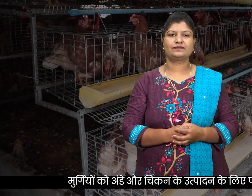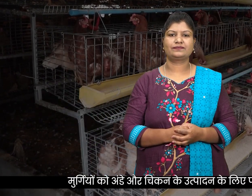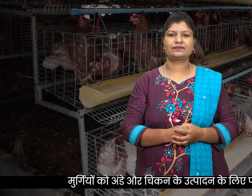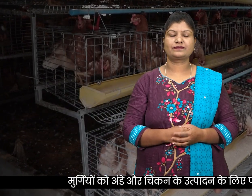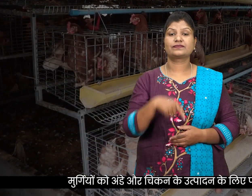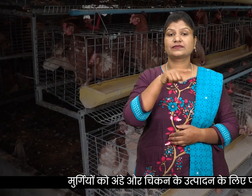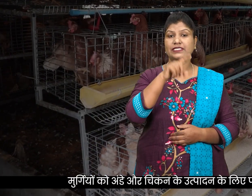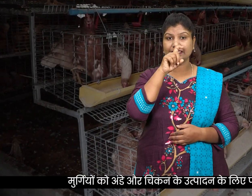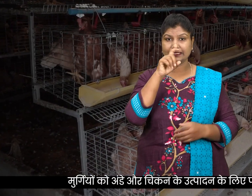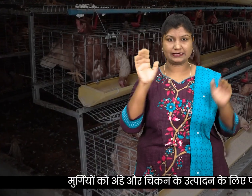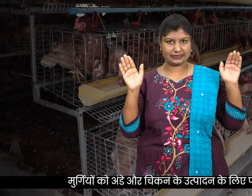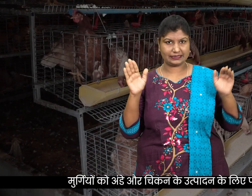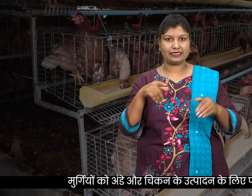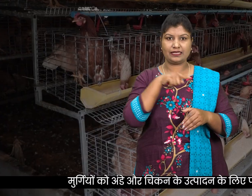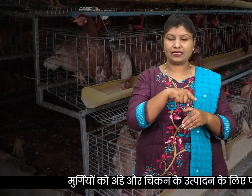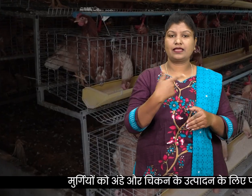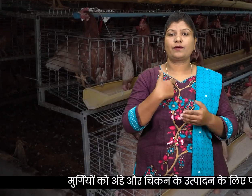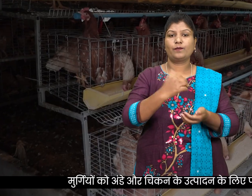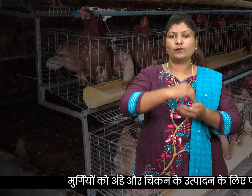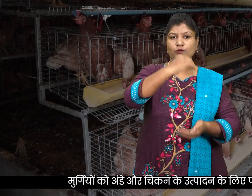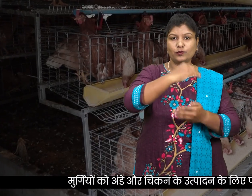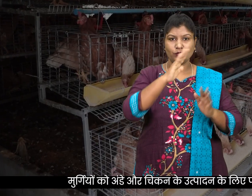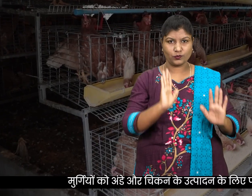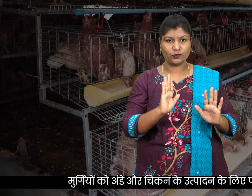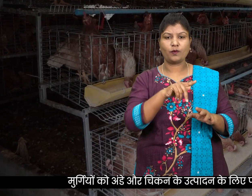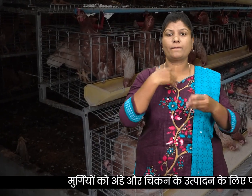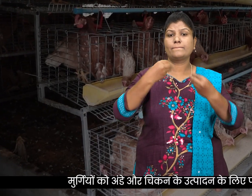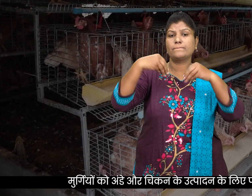मुर्गियों को अंडे और चिकन के उत्पादन के लिए पाला जाता है।